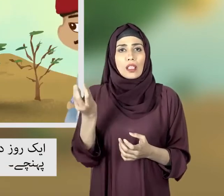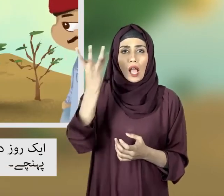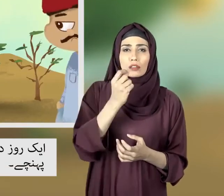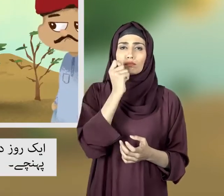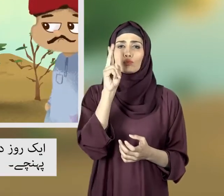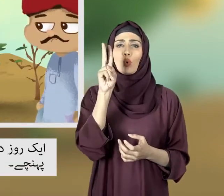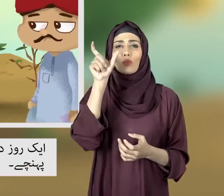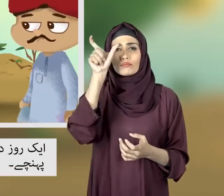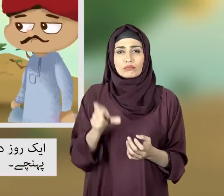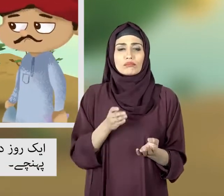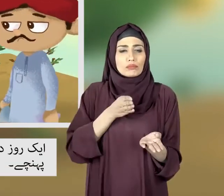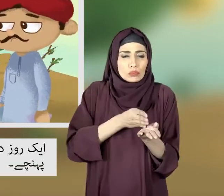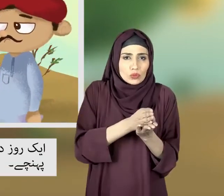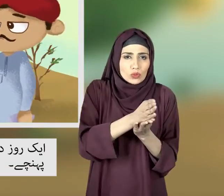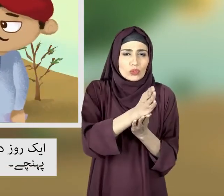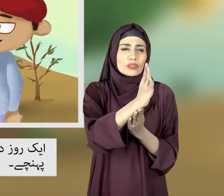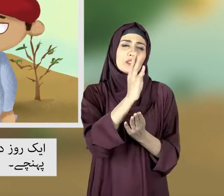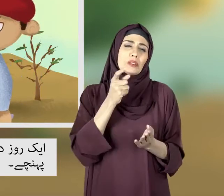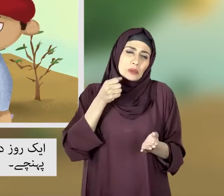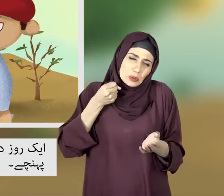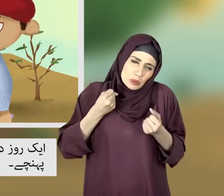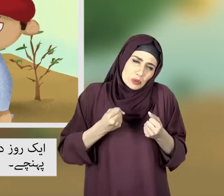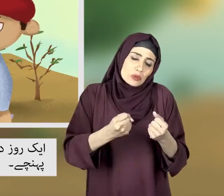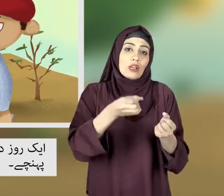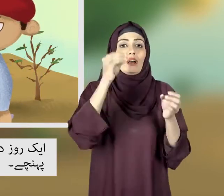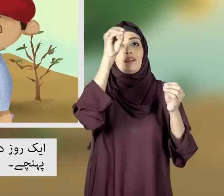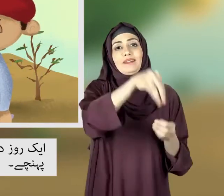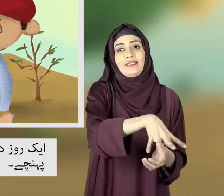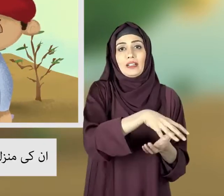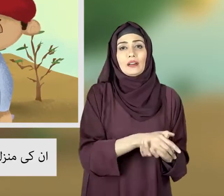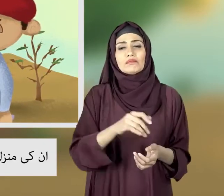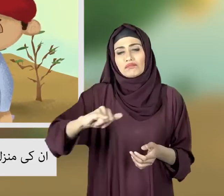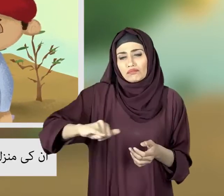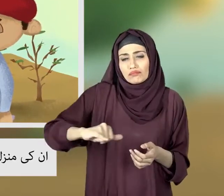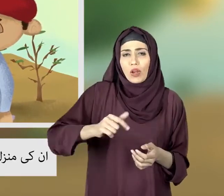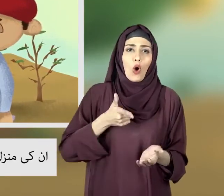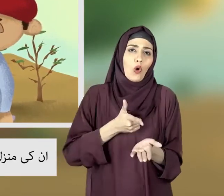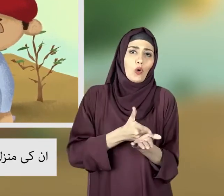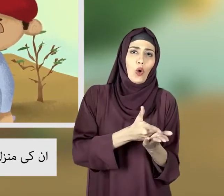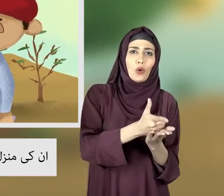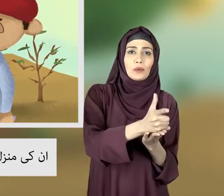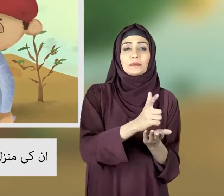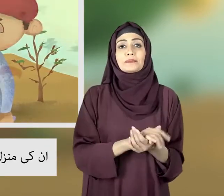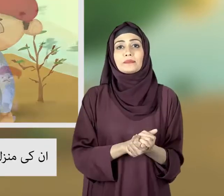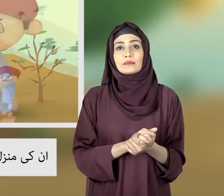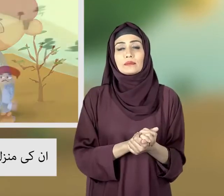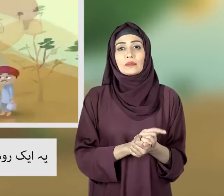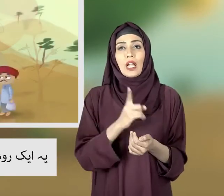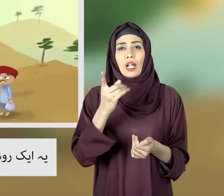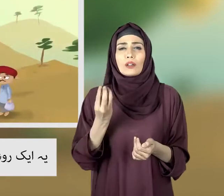ایک روز دو مسافر ایک طویل سفر کے بعد یہاں پہنچے ان کی منظر قریب کا ایک گاؤں تھا